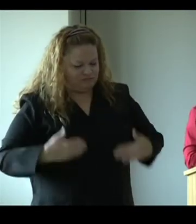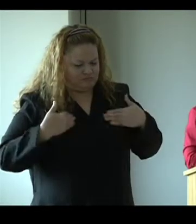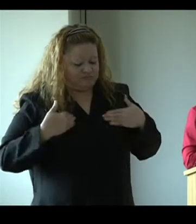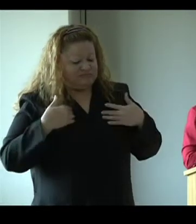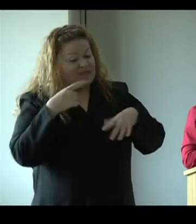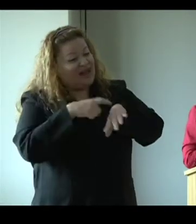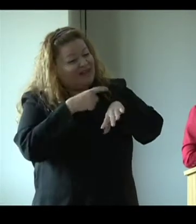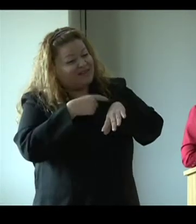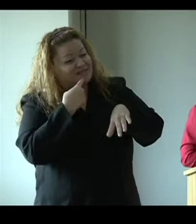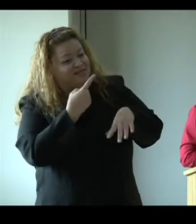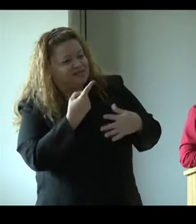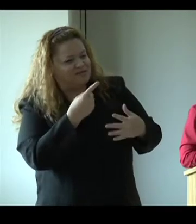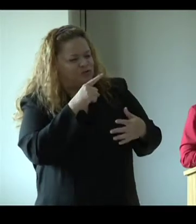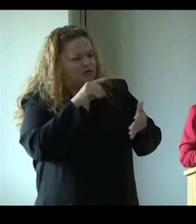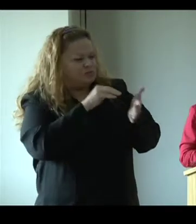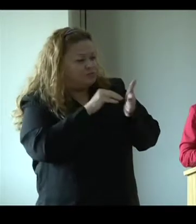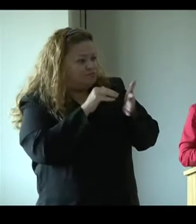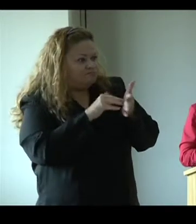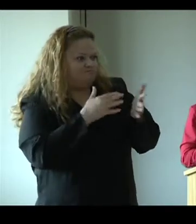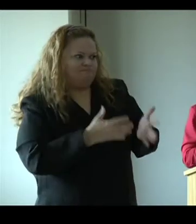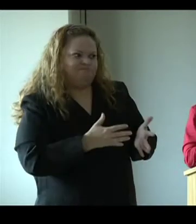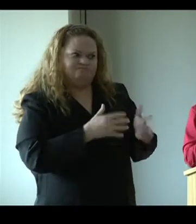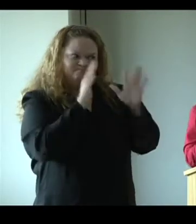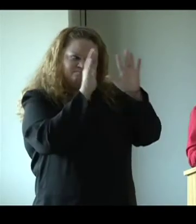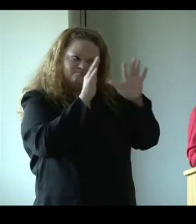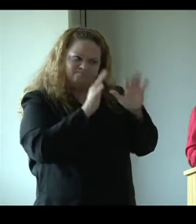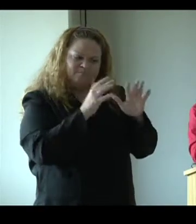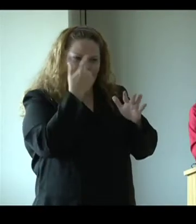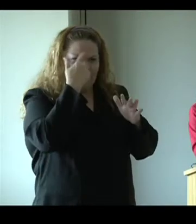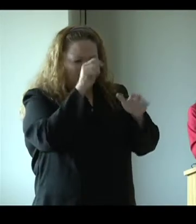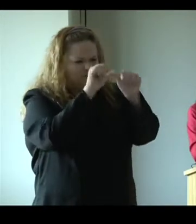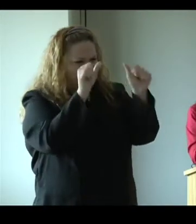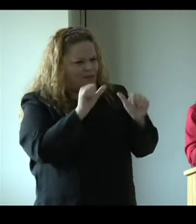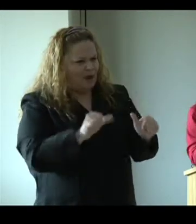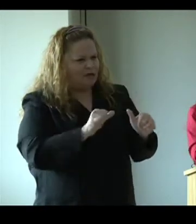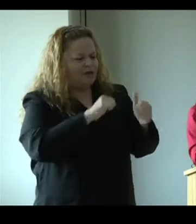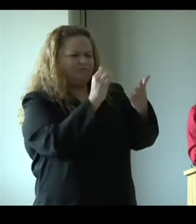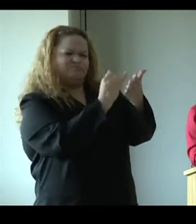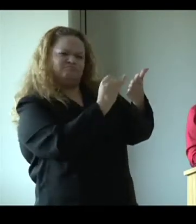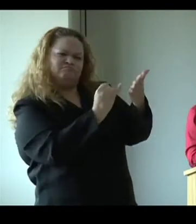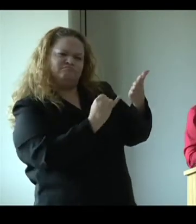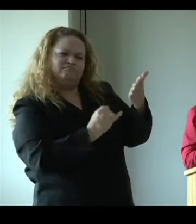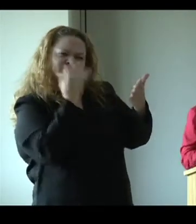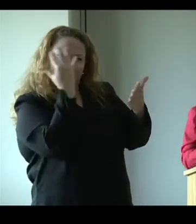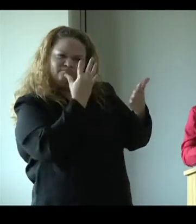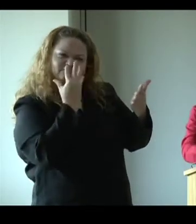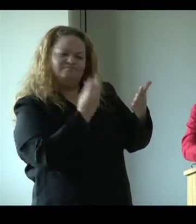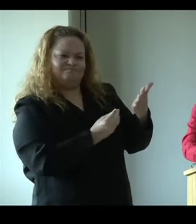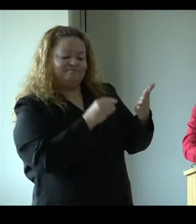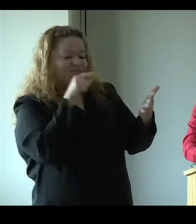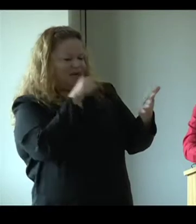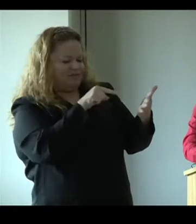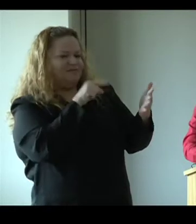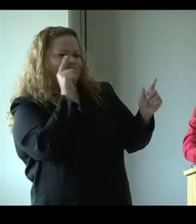veces decimos este chico es excelente para manualidades o qué bonito pinta Bueno eso es algo más kinestésico